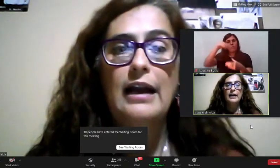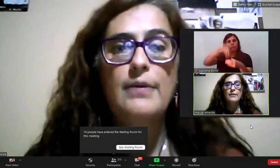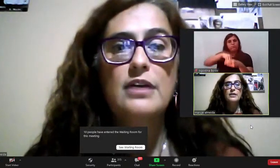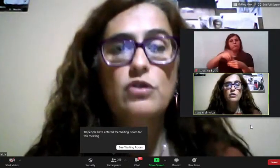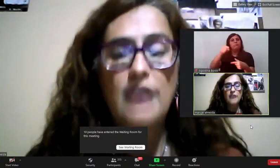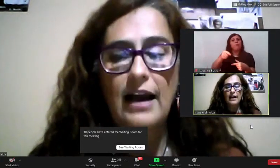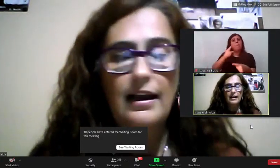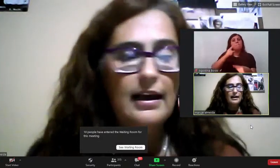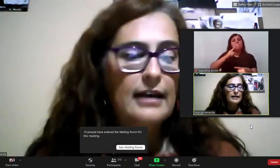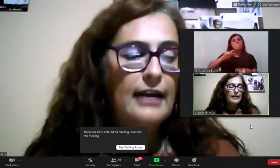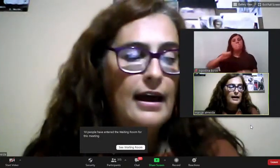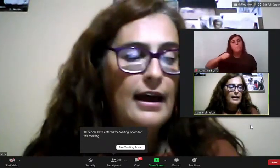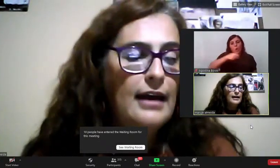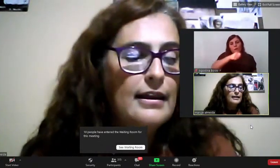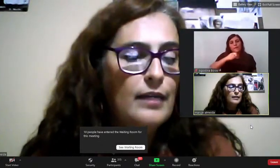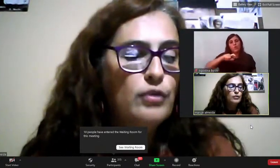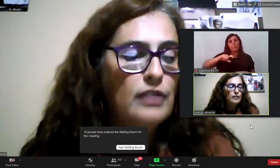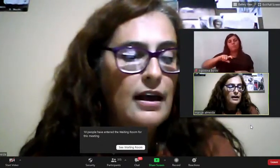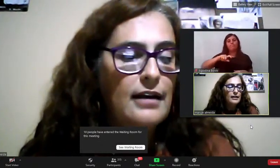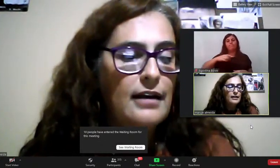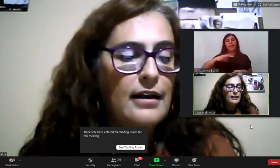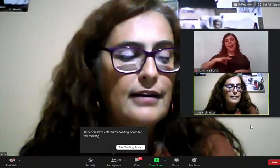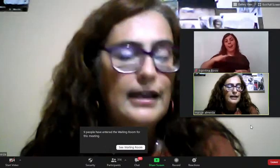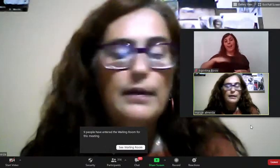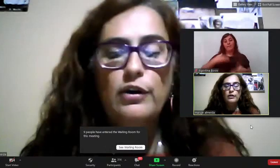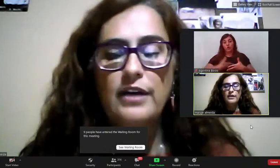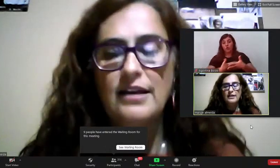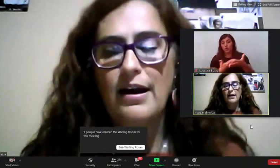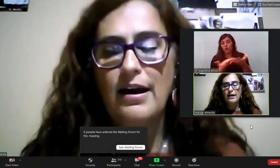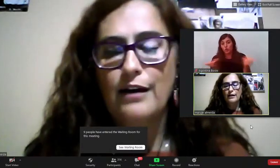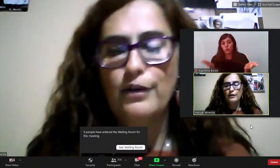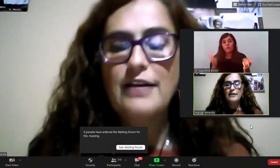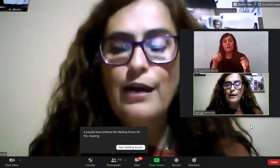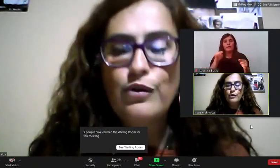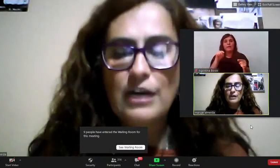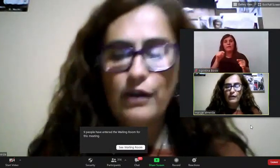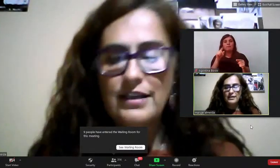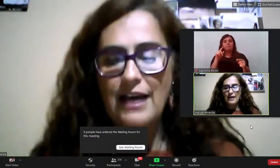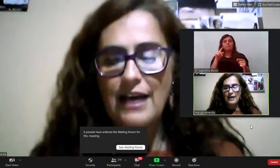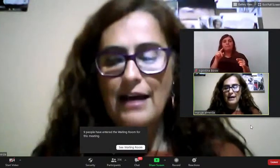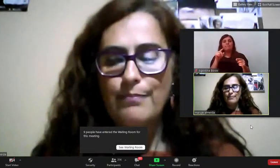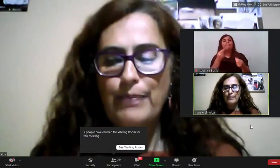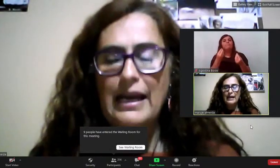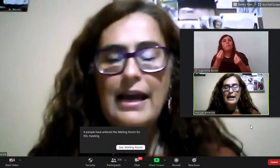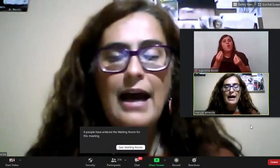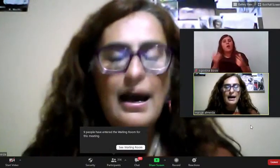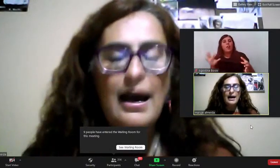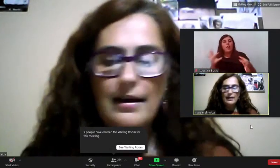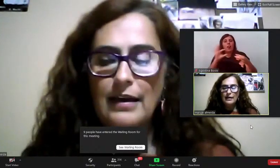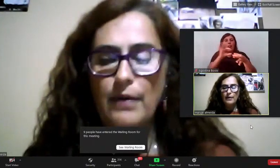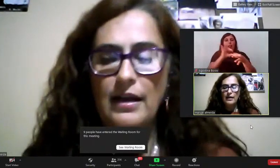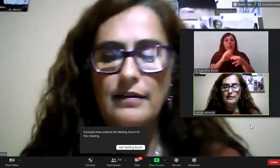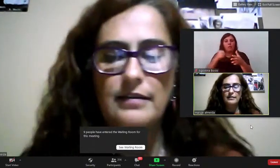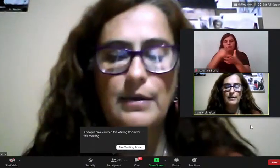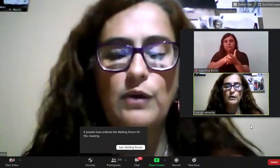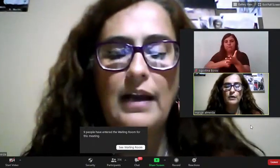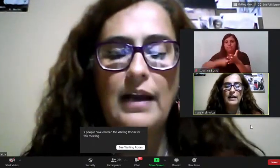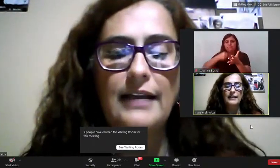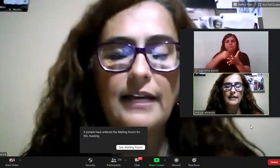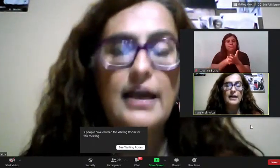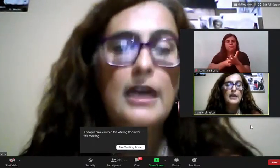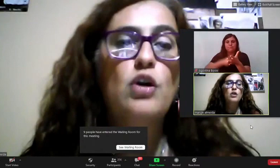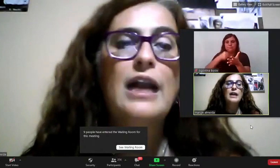en la vida social que, digamos, tiene que ver con esa lucha, con esa pelea que vienen